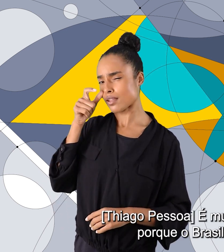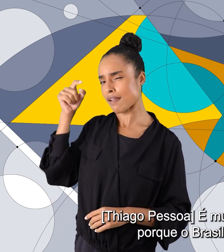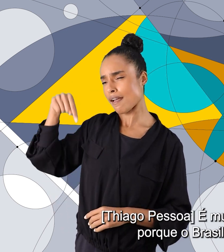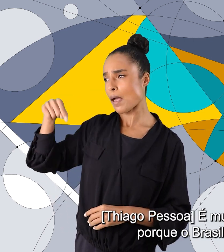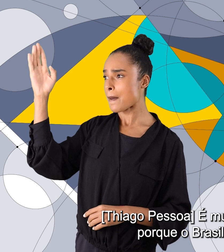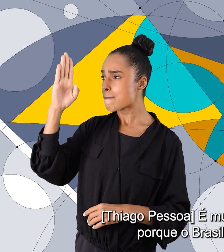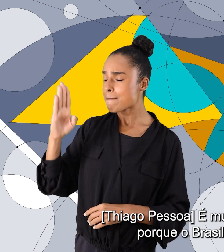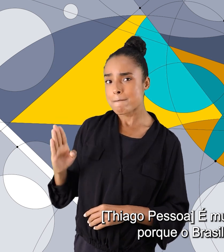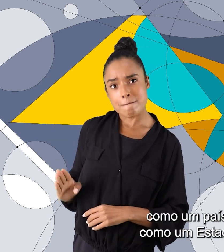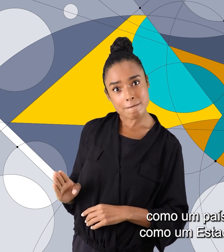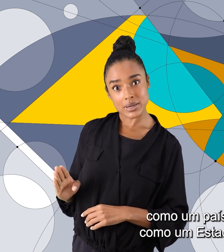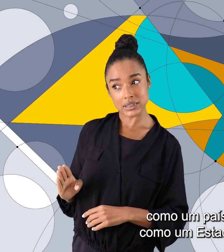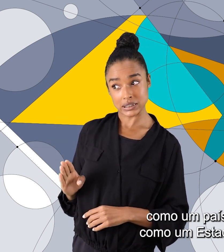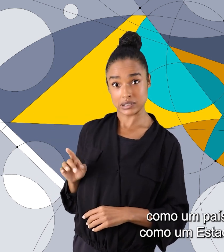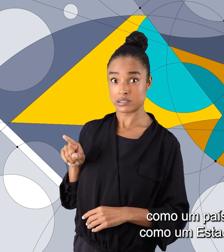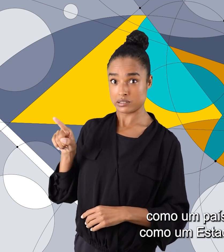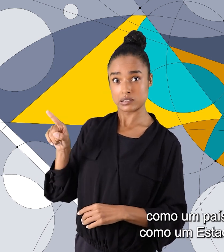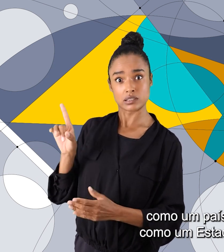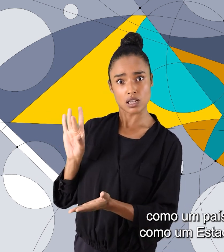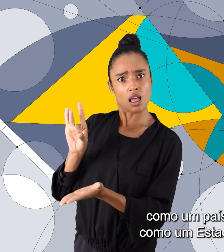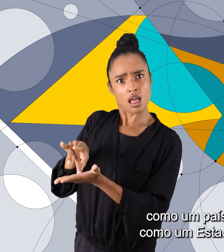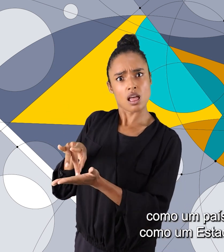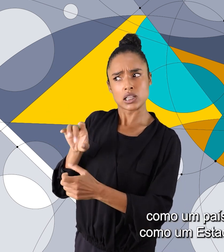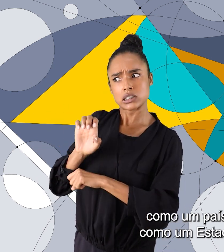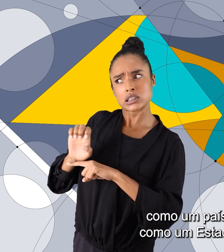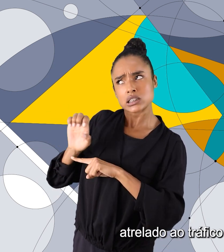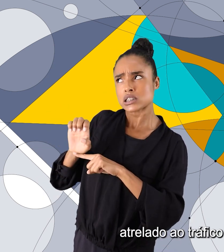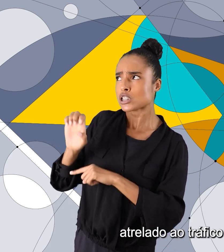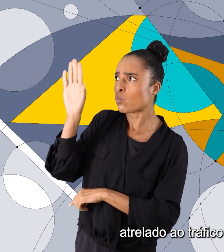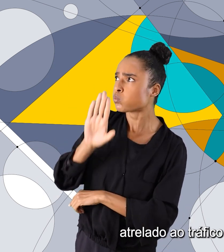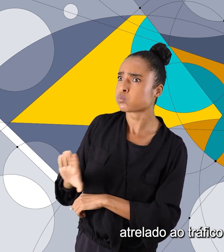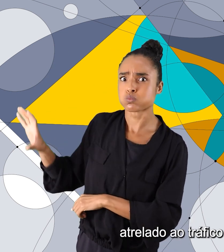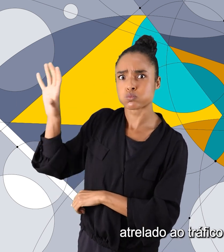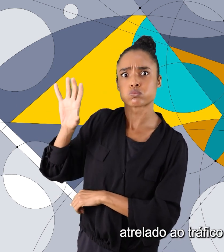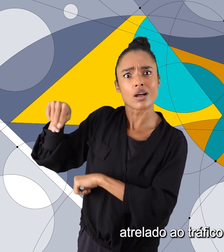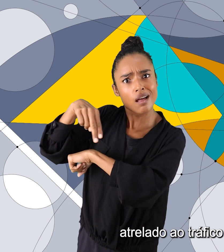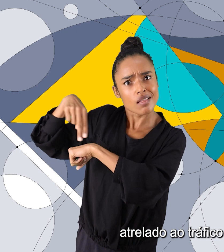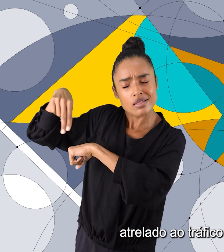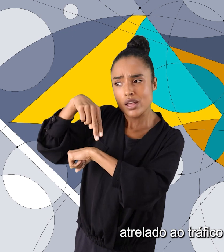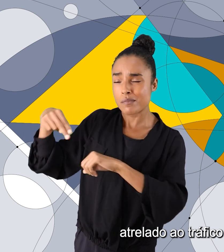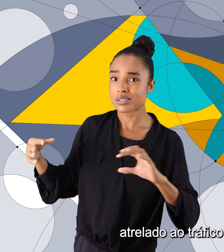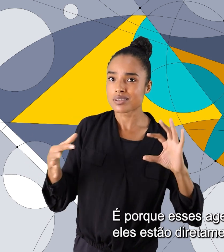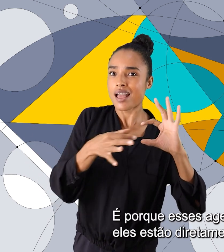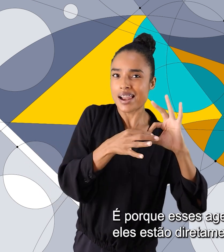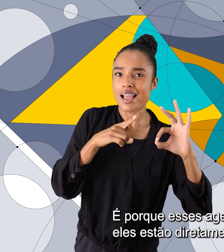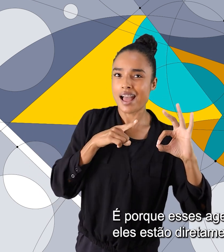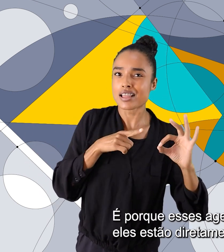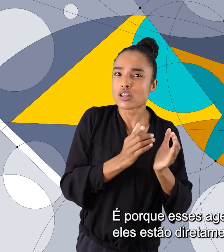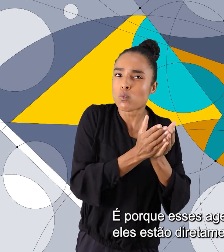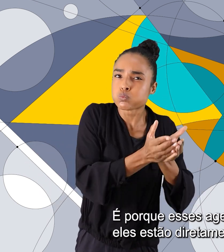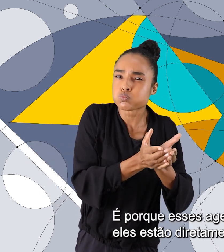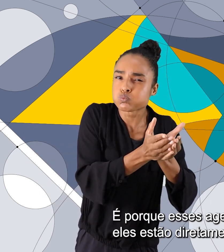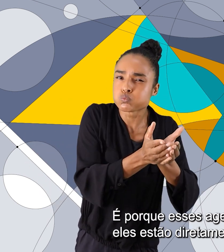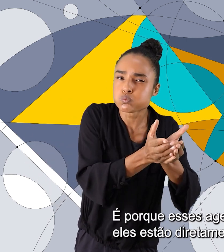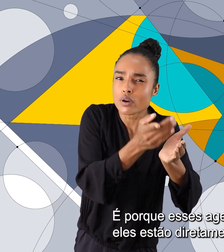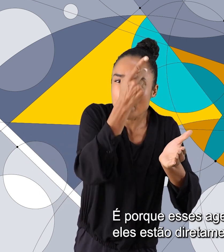Interessante porque o Brasil ele nasce como um país, de fato, como um Estado-nação, atrelado ao tráfico de africanos, porque esses agentes do